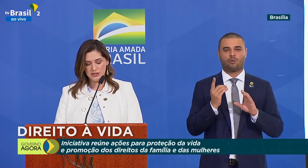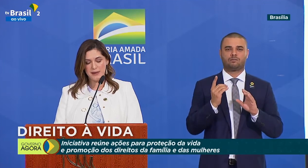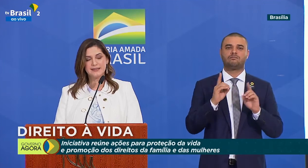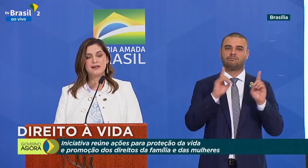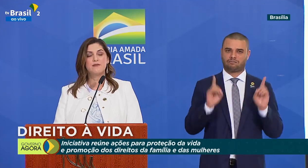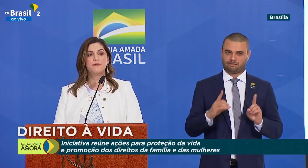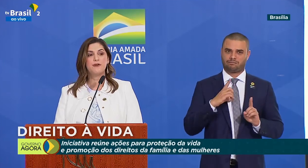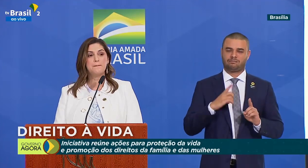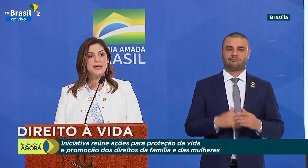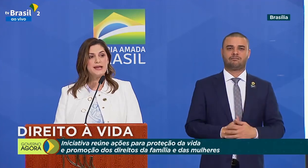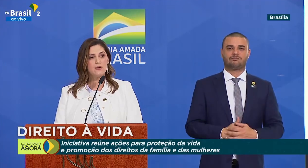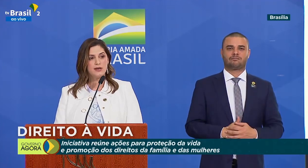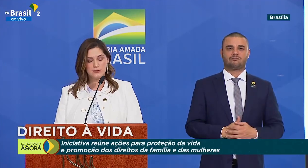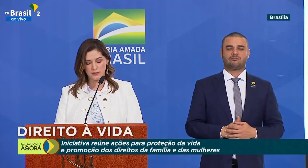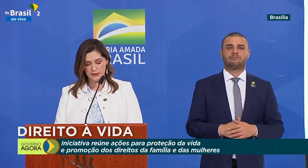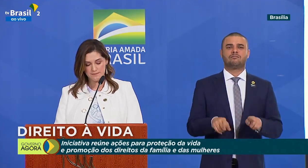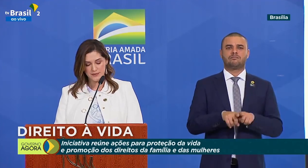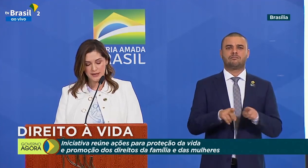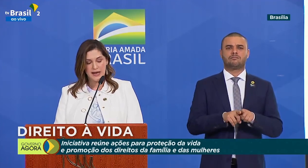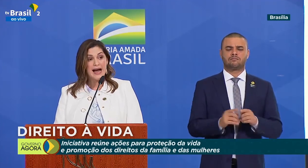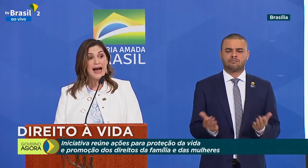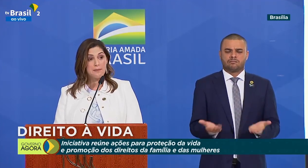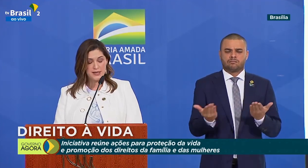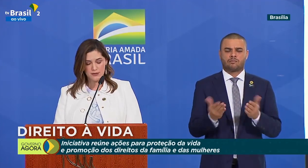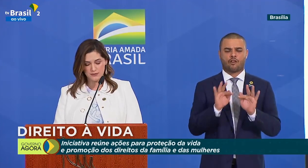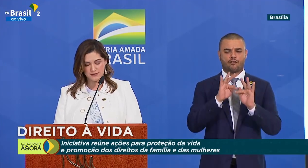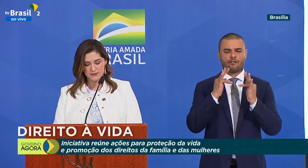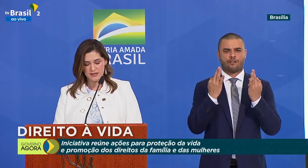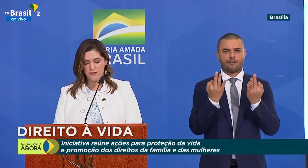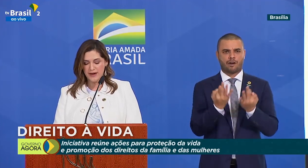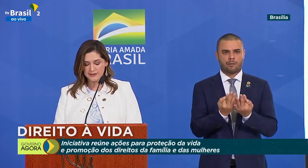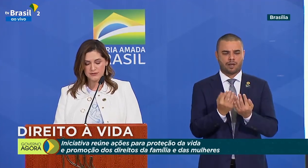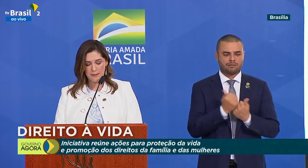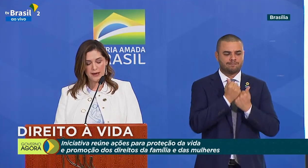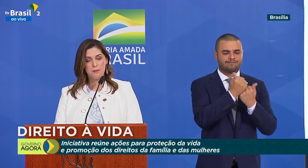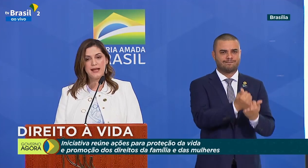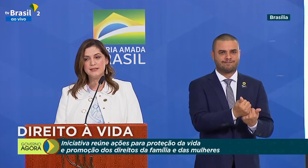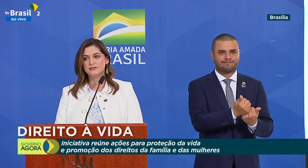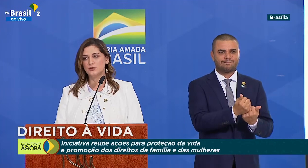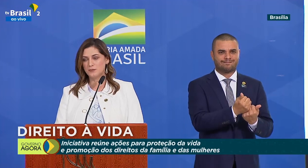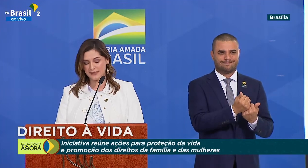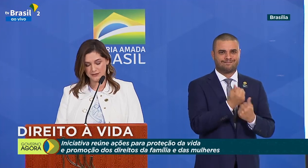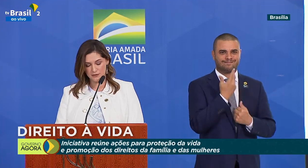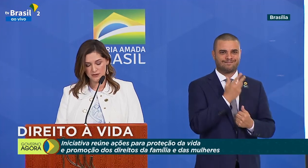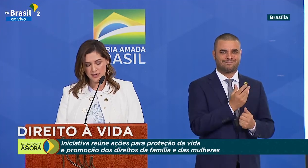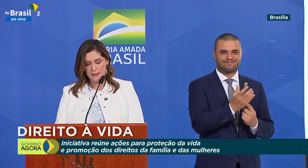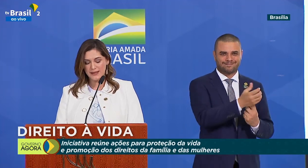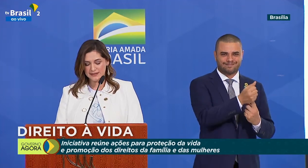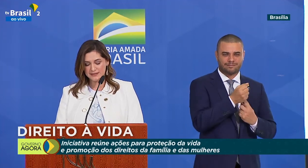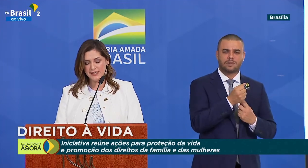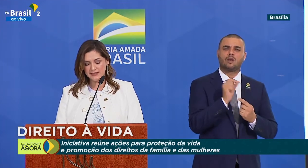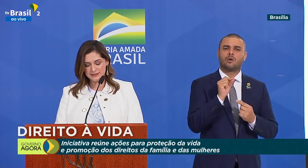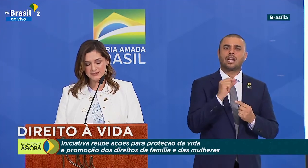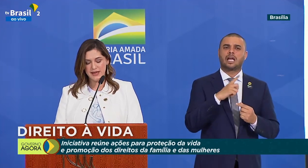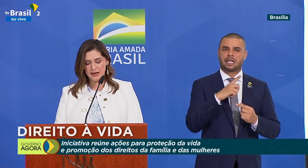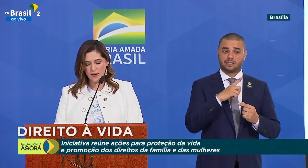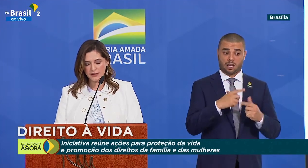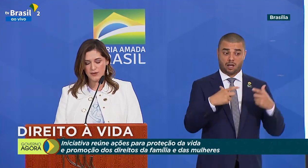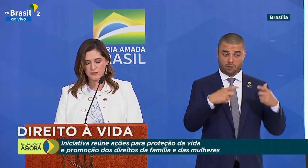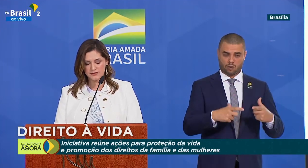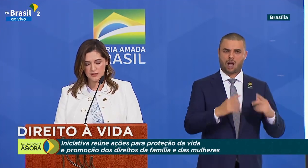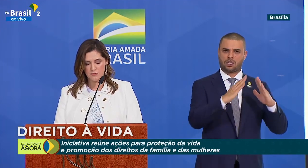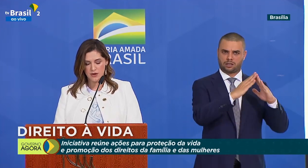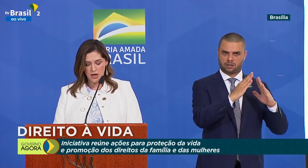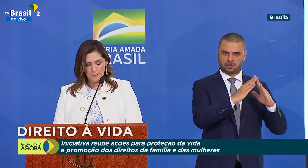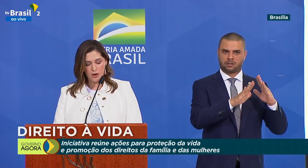incentivando a chamada família acolhedora abrigos que fazem um trabalho belíssimo no Brasil mas as crianças